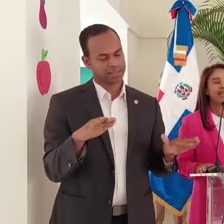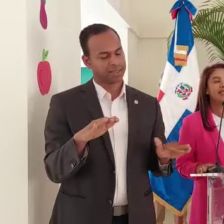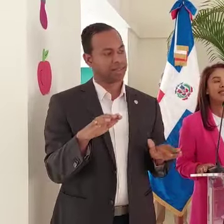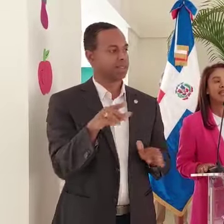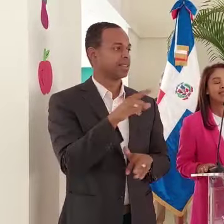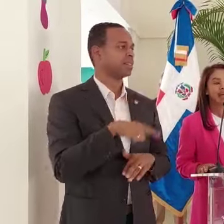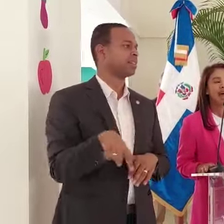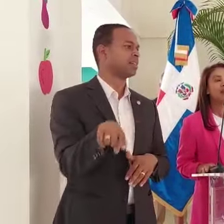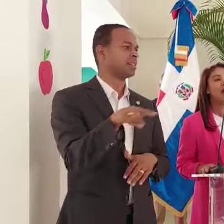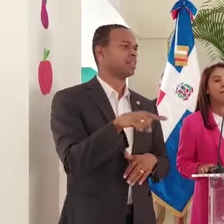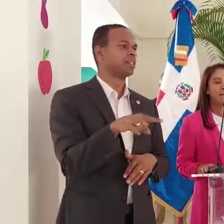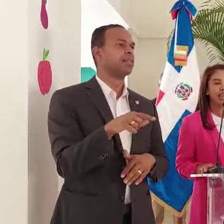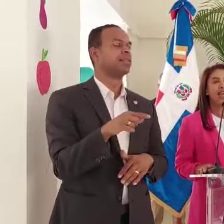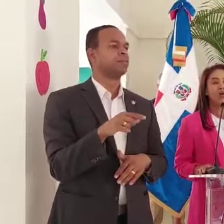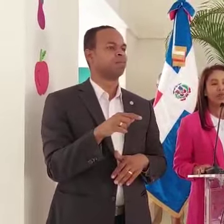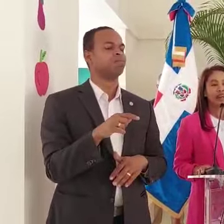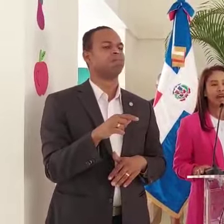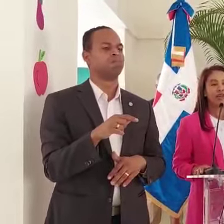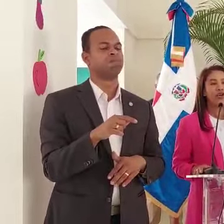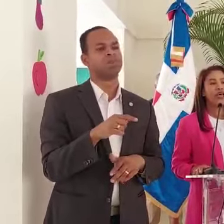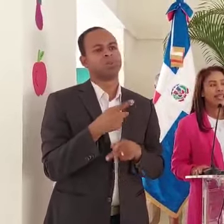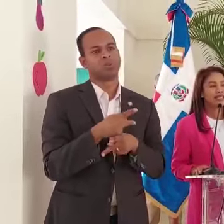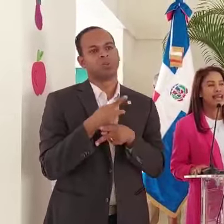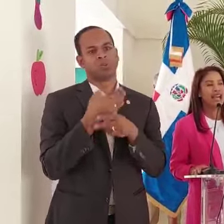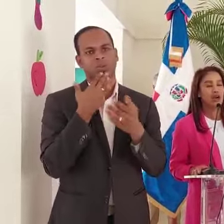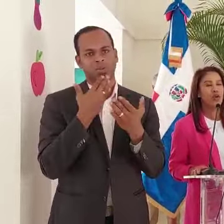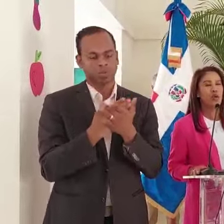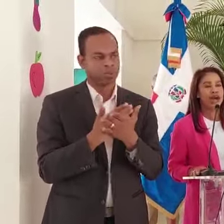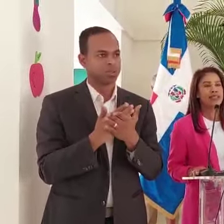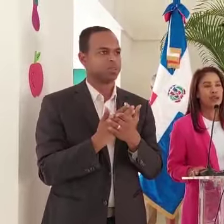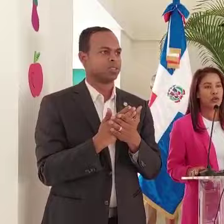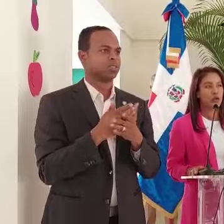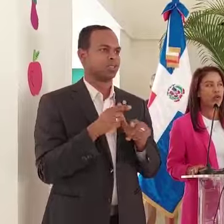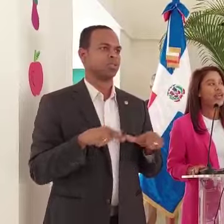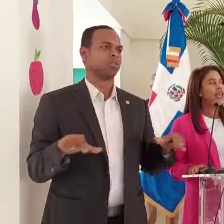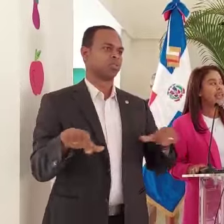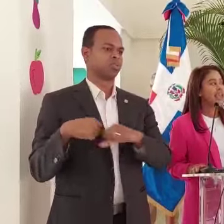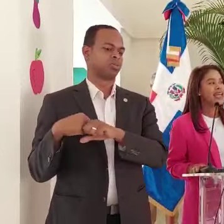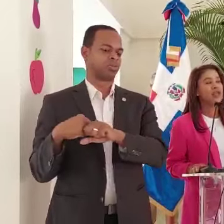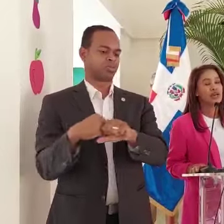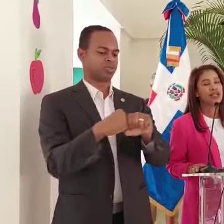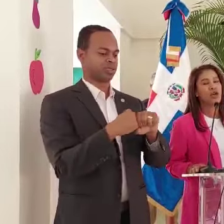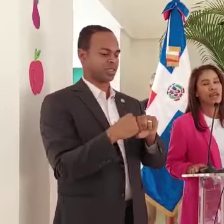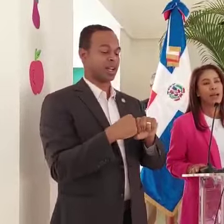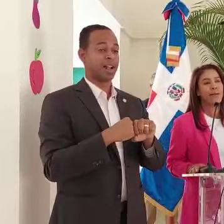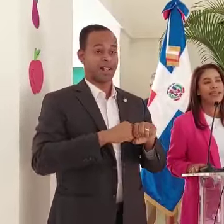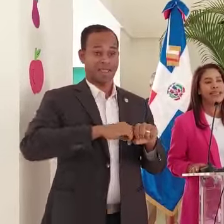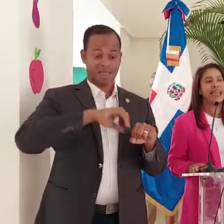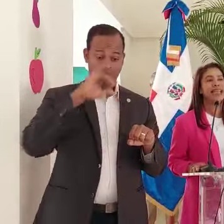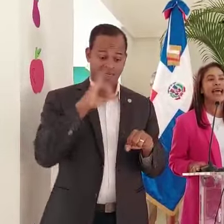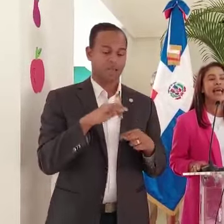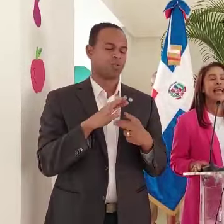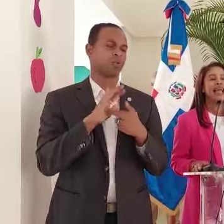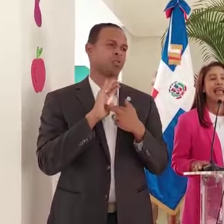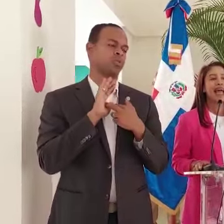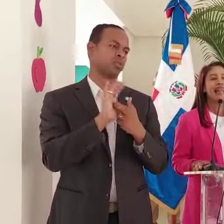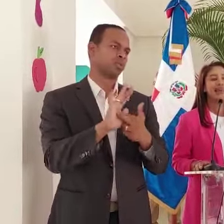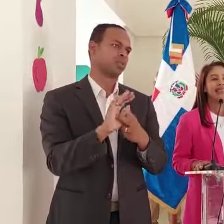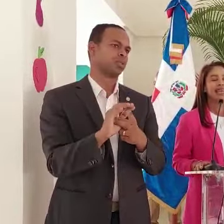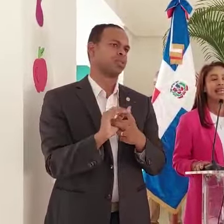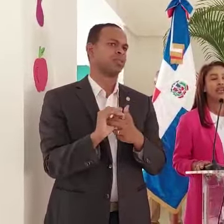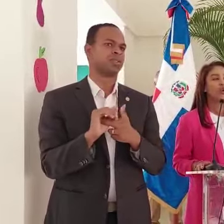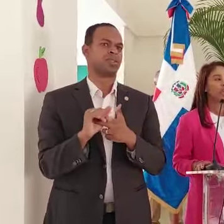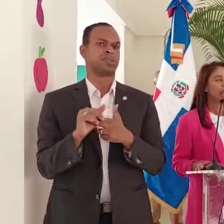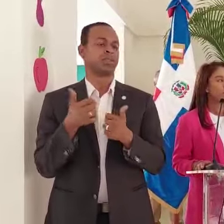que es de estar bien cuidado, de estar en un lugar seguro. Y eso es lo que representa